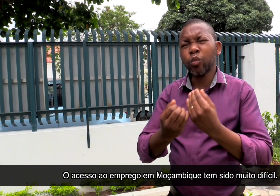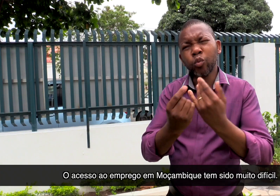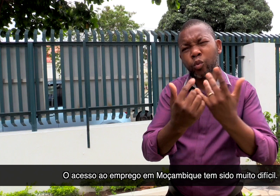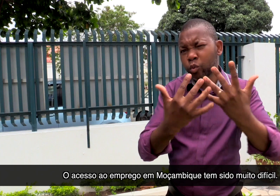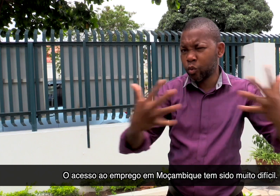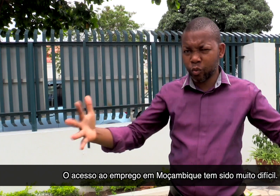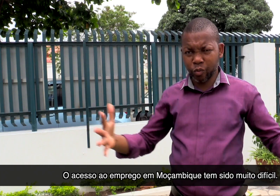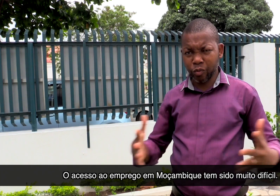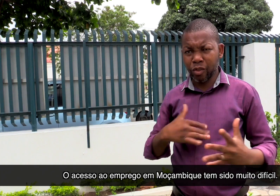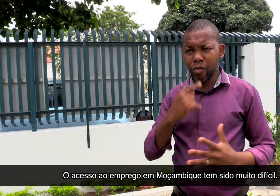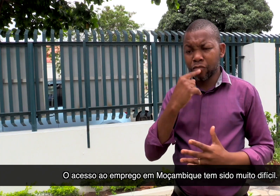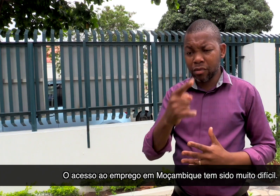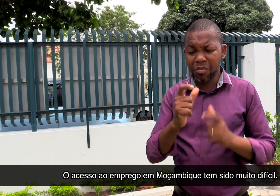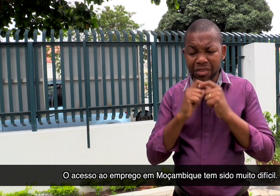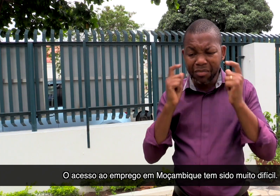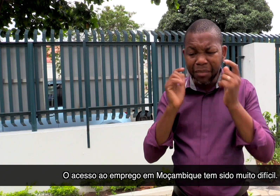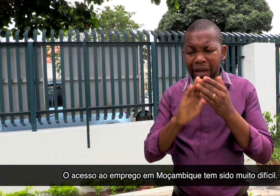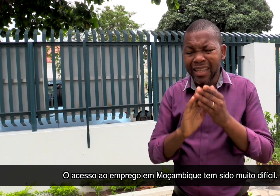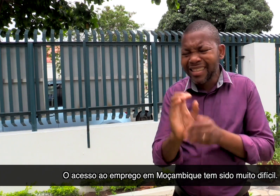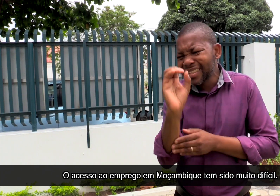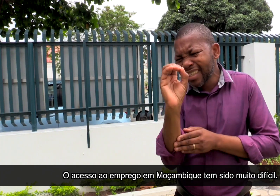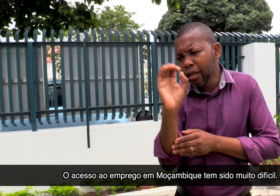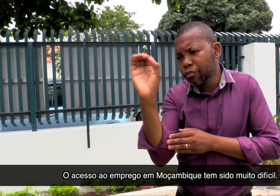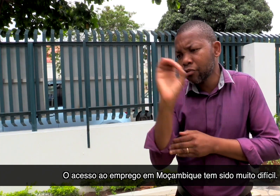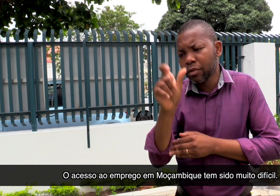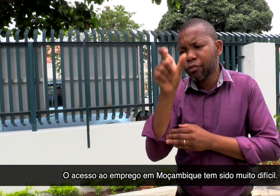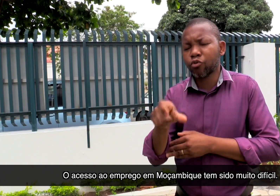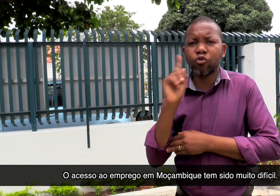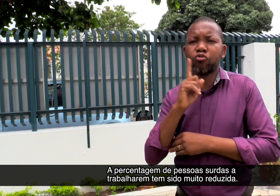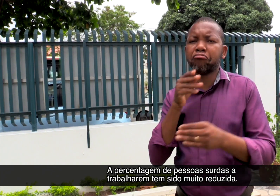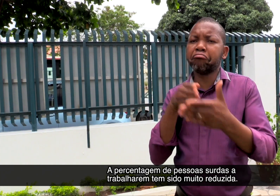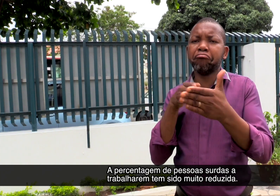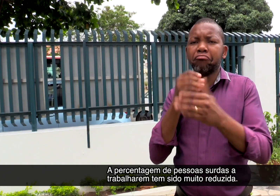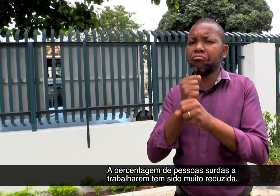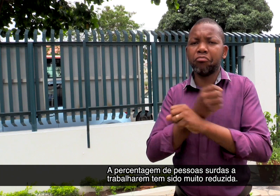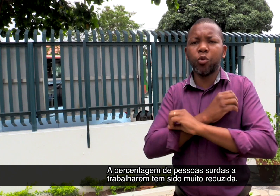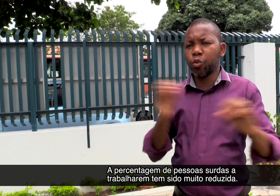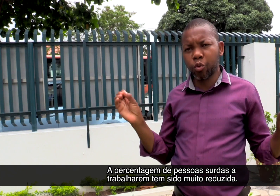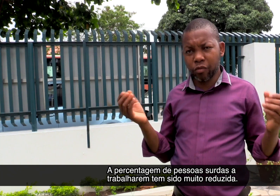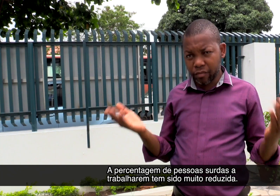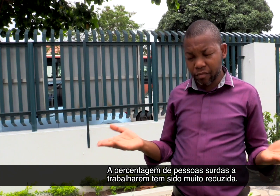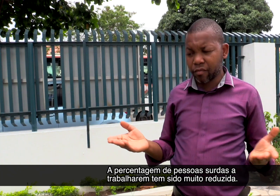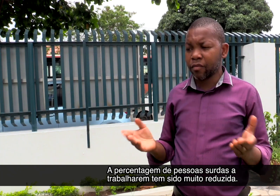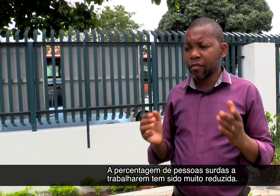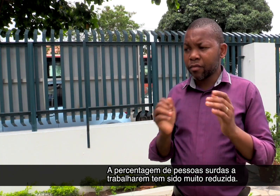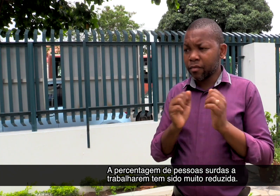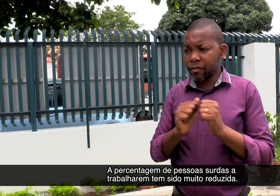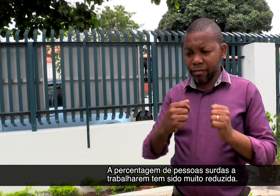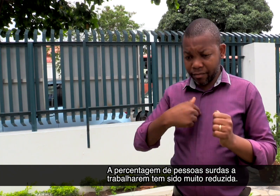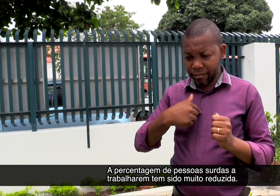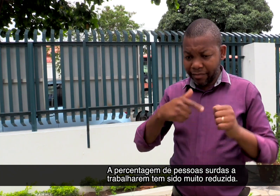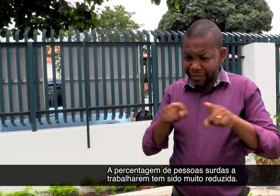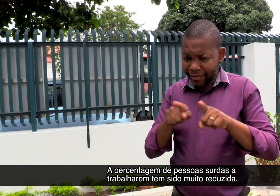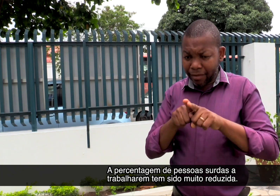aqui em Moçambique tem sido muito, mas muito difícil. E a percentagem das pessoas